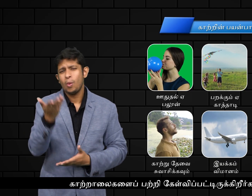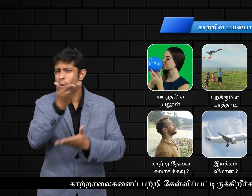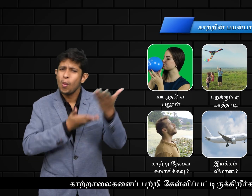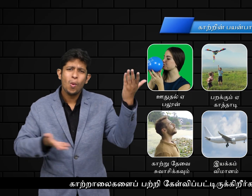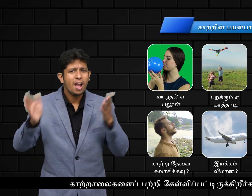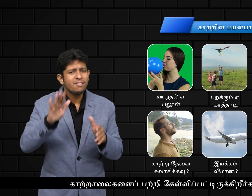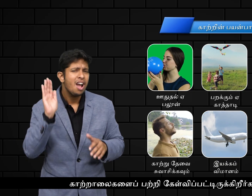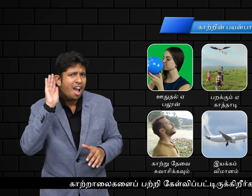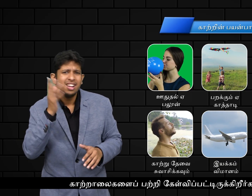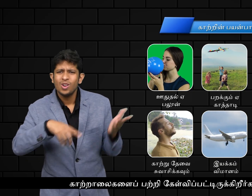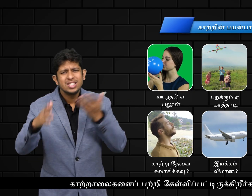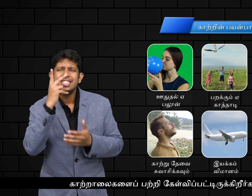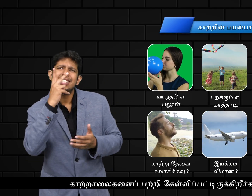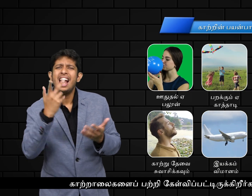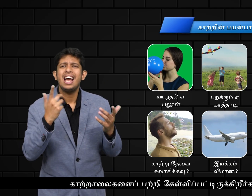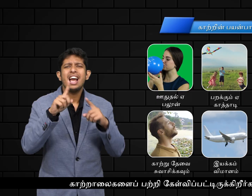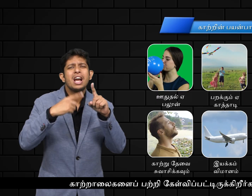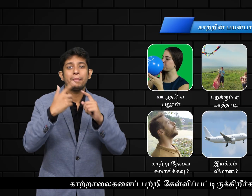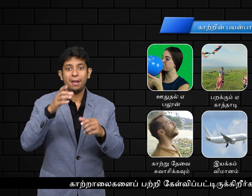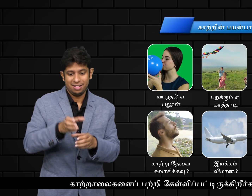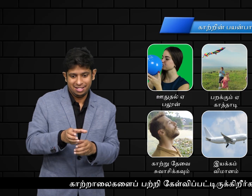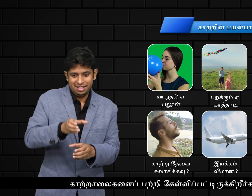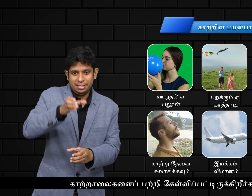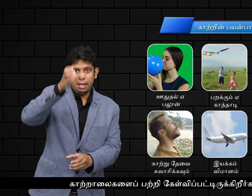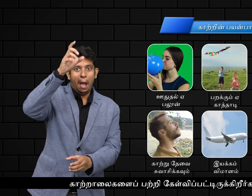காற்றலைகளை பற்றி கேள்விப்பட்டிருக்கிறீர்களா?